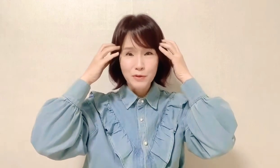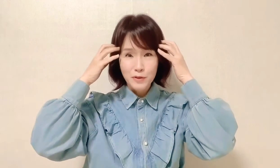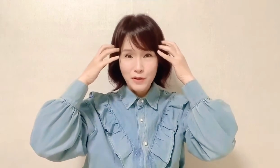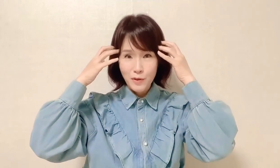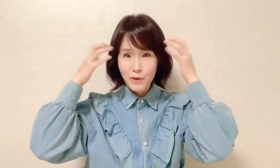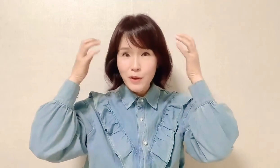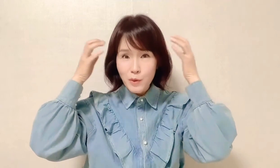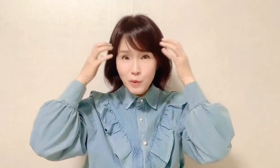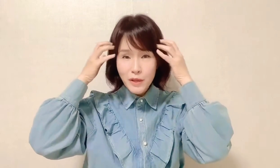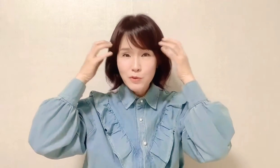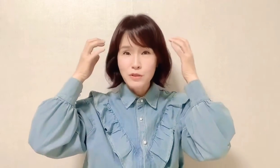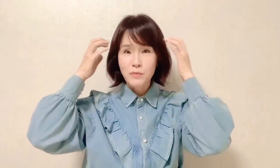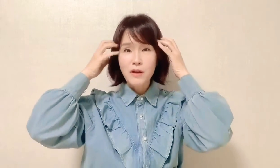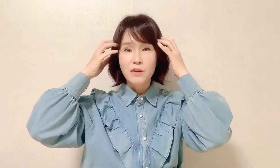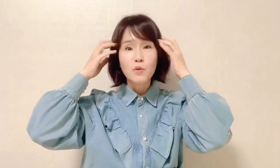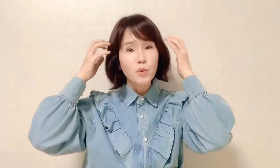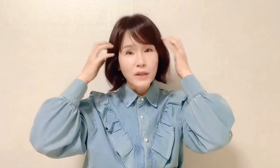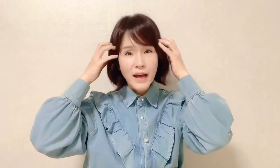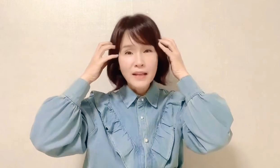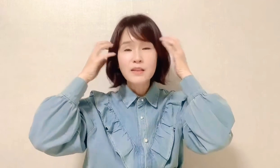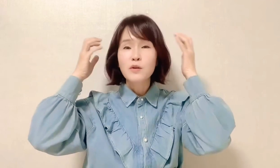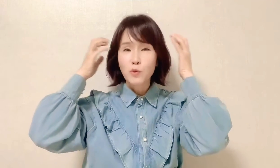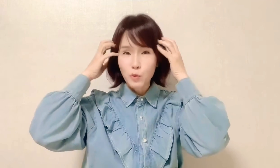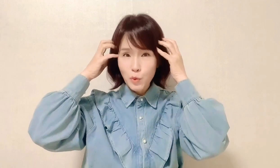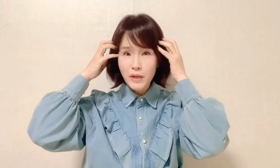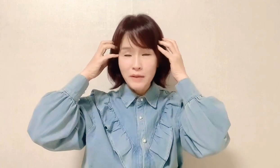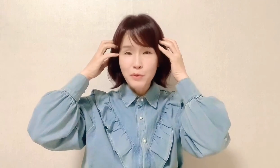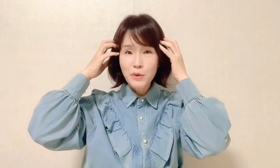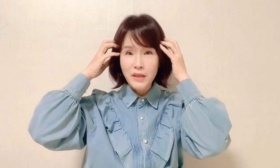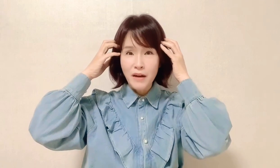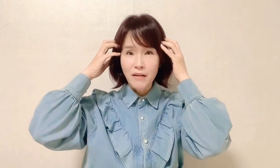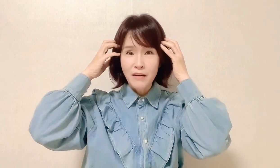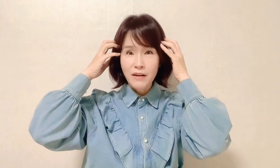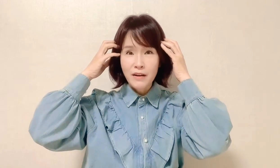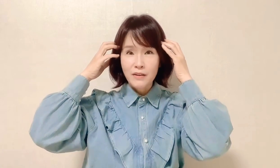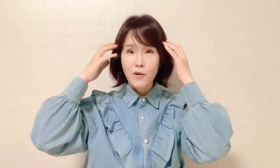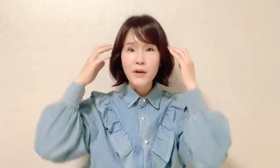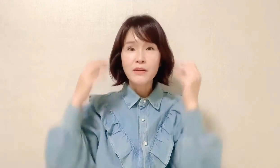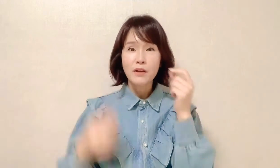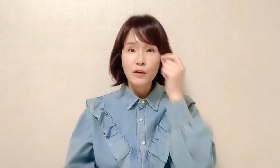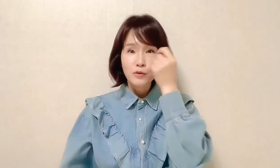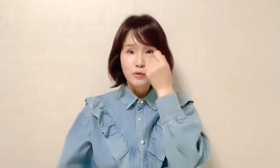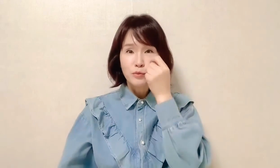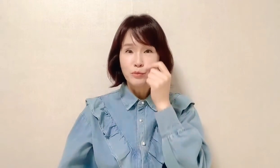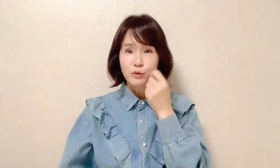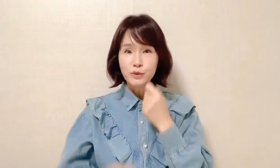것처럼 이렇게 해주시면 고난, 고통이라는 표현이에요. 그러면 눈물,